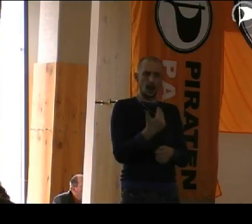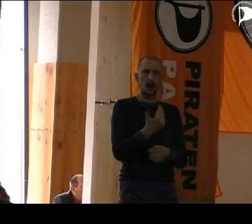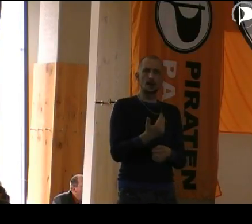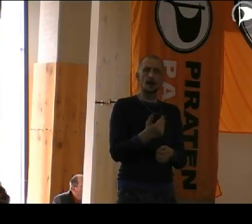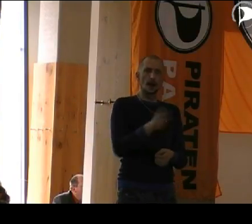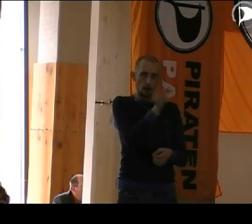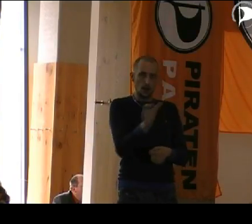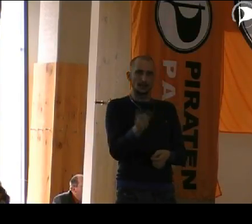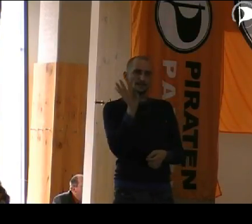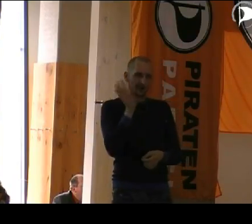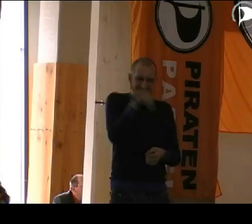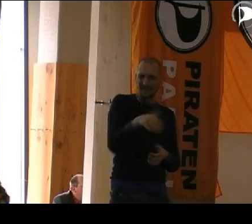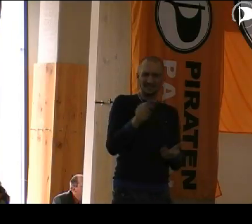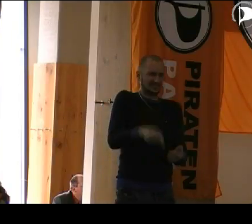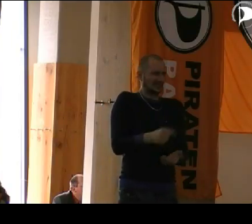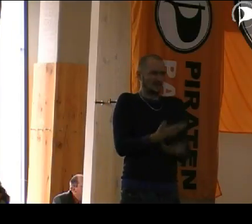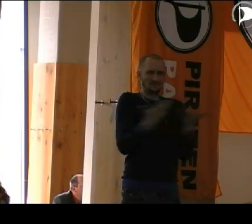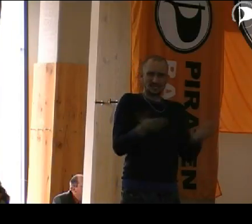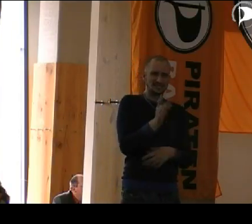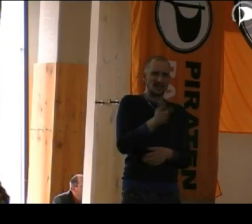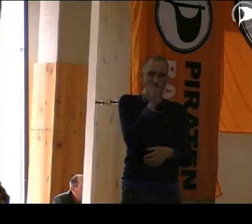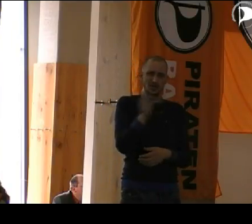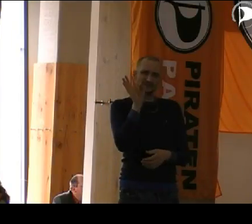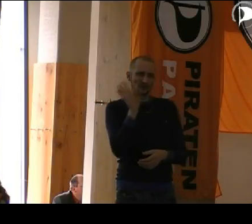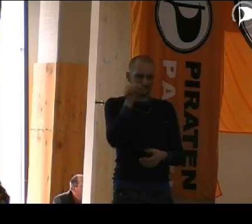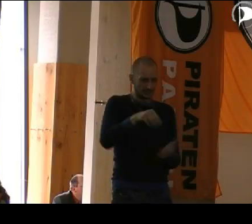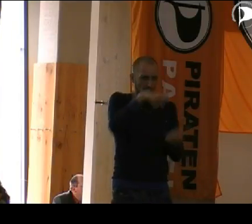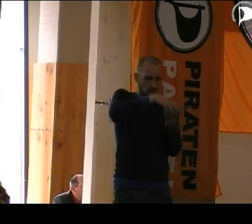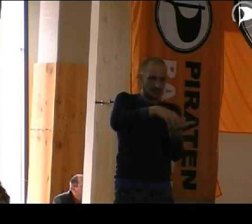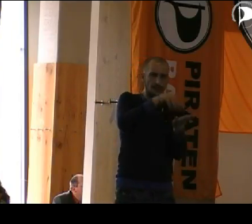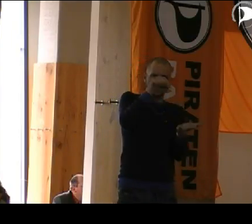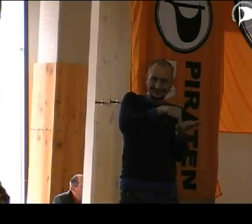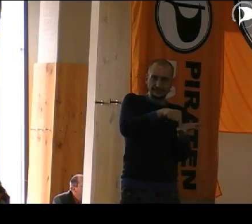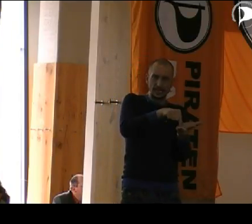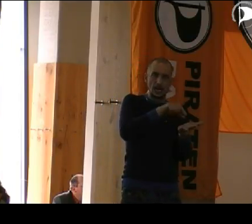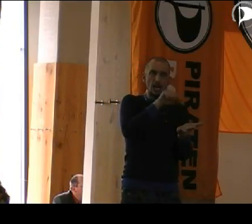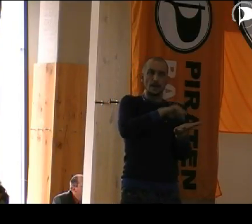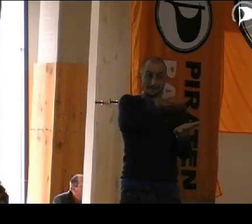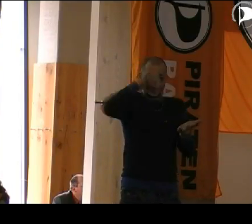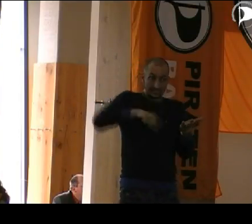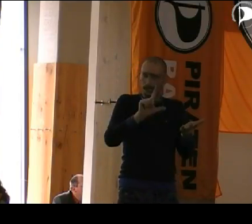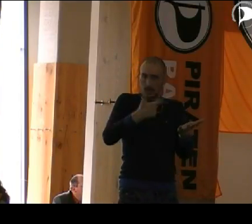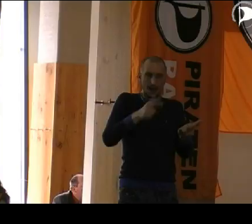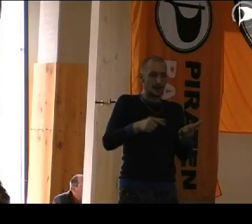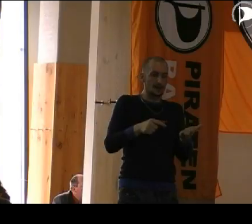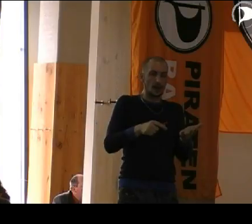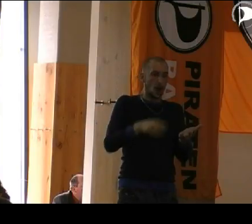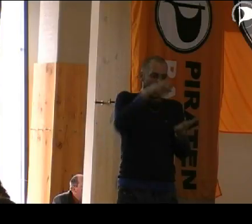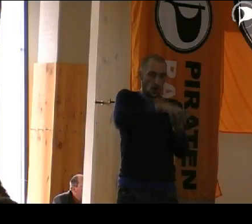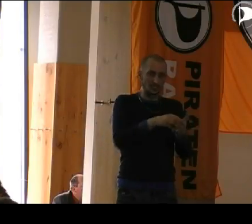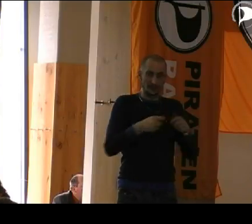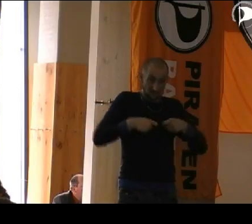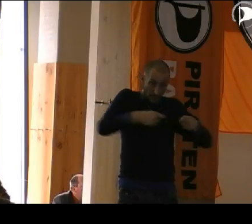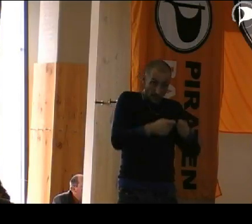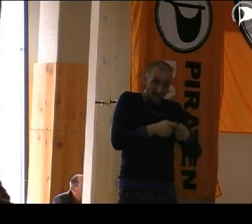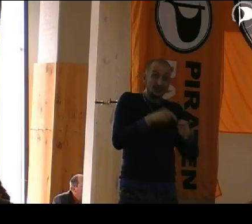werden aber welche einen monat bitte wenn in einer stadt in der es bisher kein autogramm gibt eben jetzt ein ortsverband gegründet und